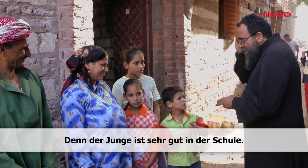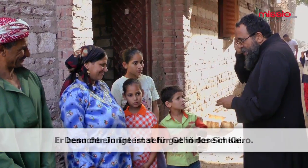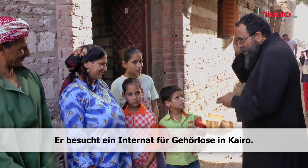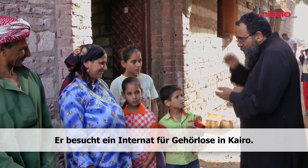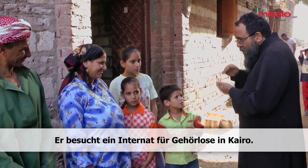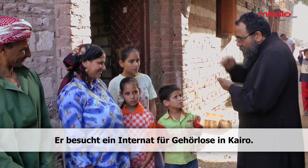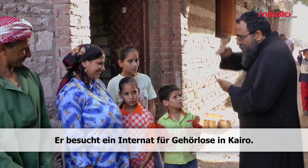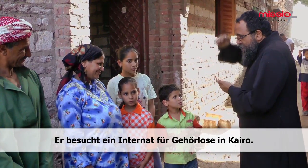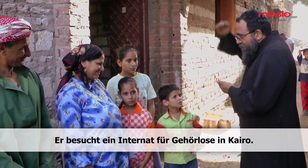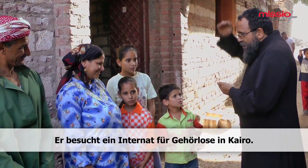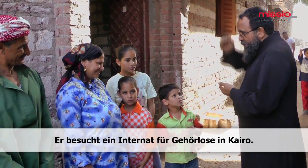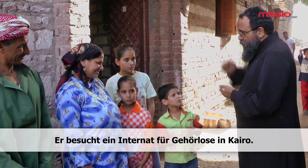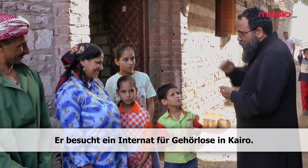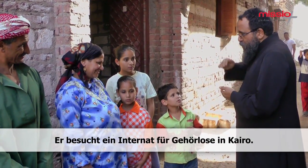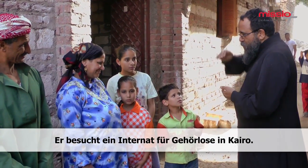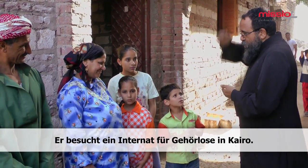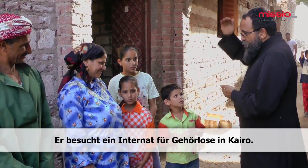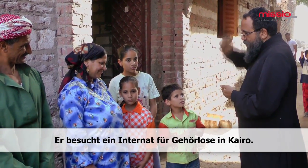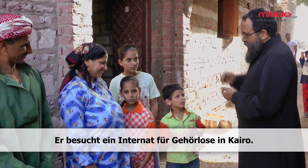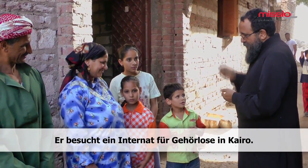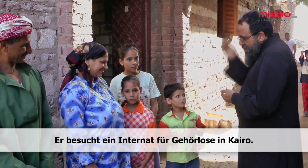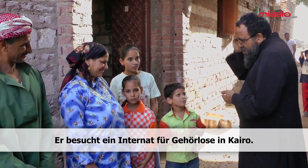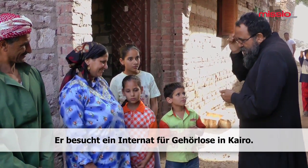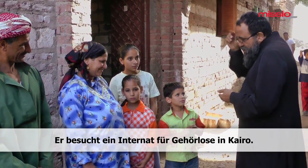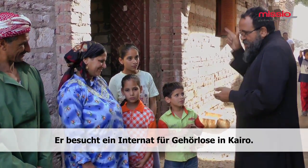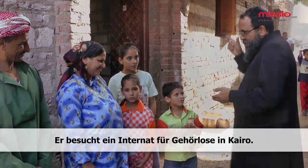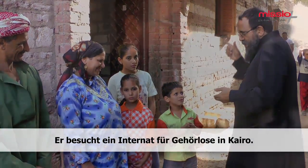Kairo. Pfarrer Bulos konnte es ihm vermitteln.